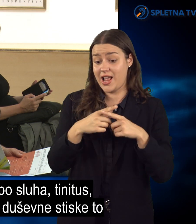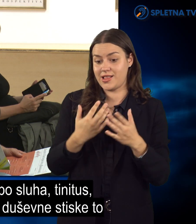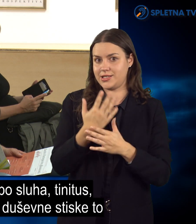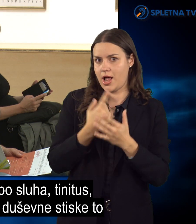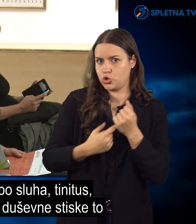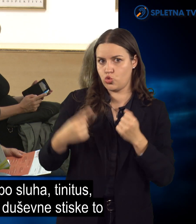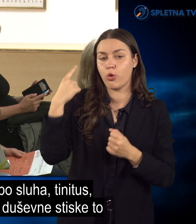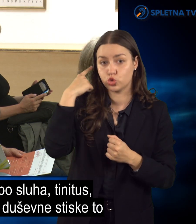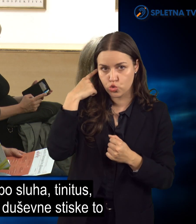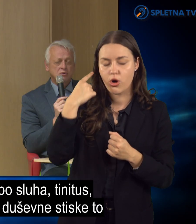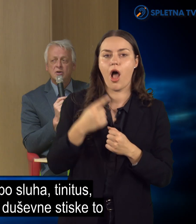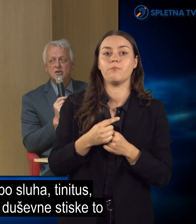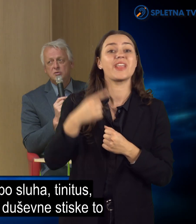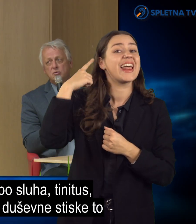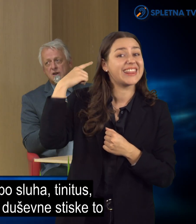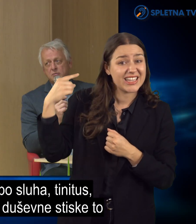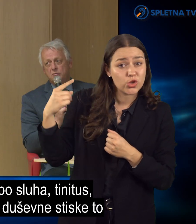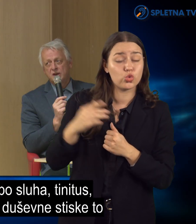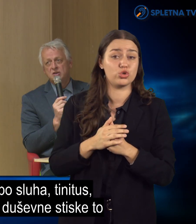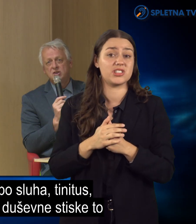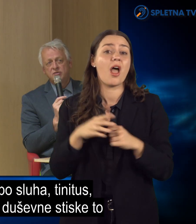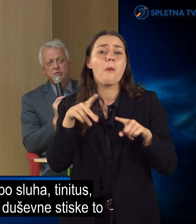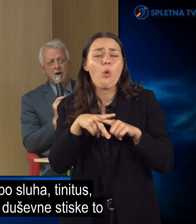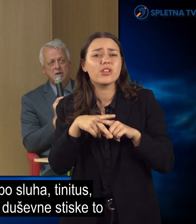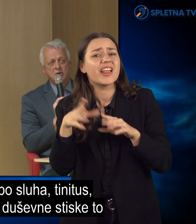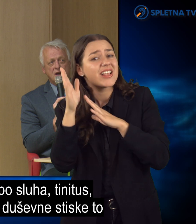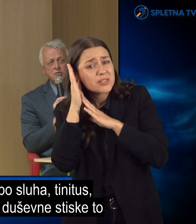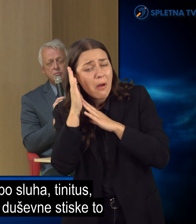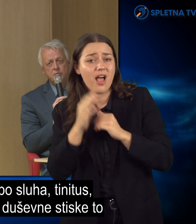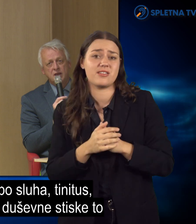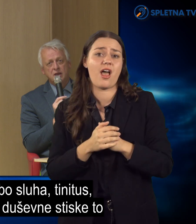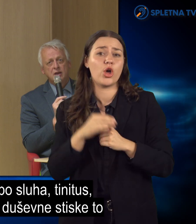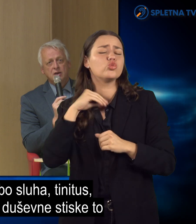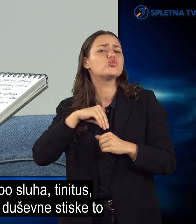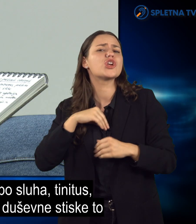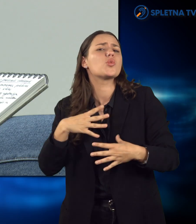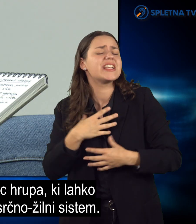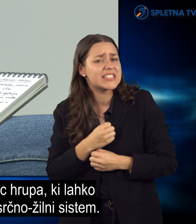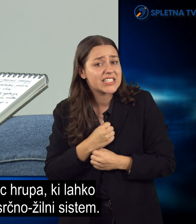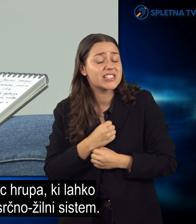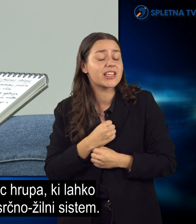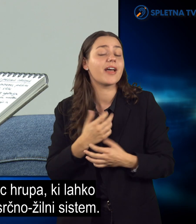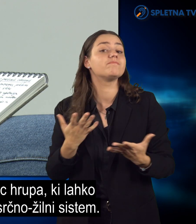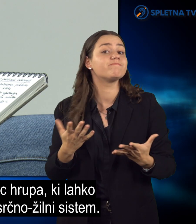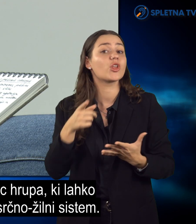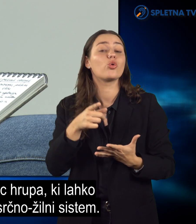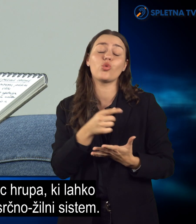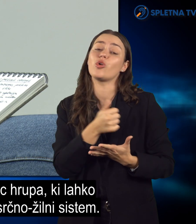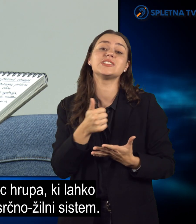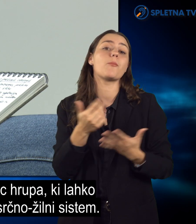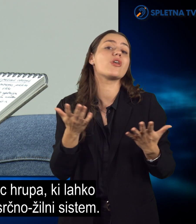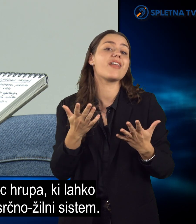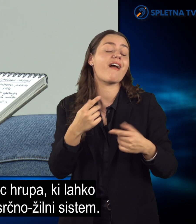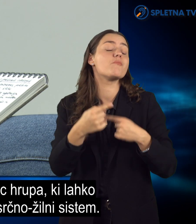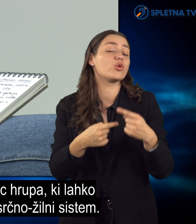Tveganje za izgubo sluha, tinnitus, motnje pri spanju, duševne stiske, to je le nekaj posledic hrupa,